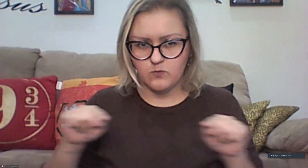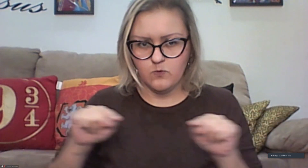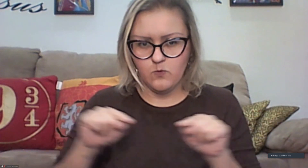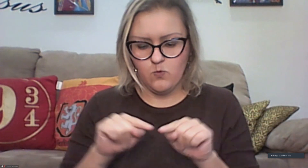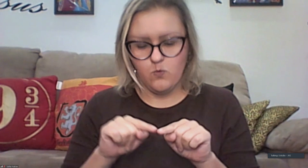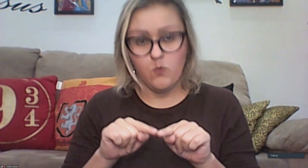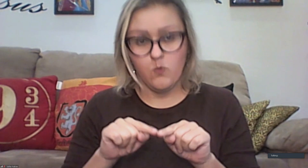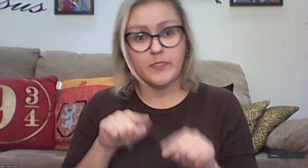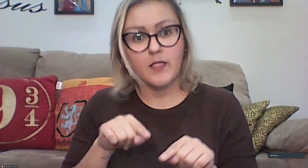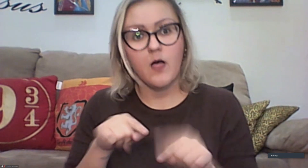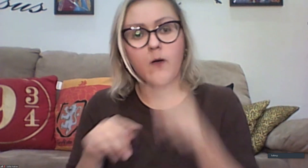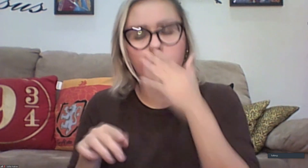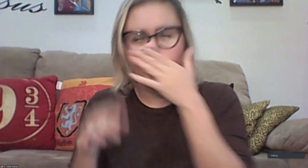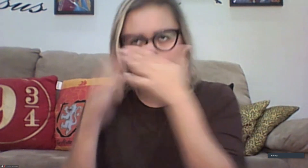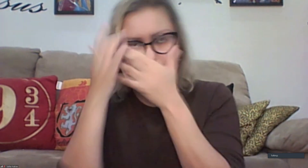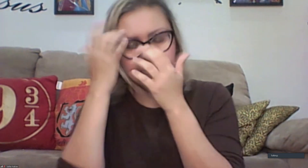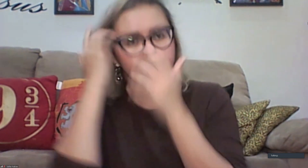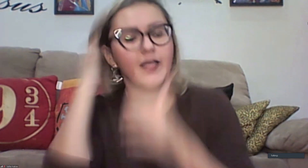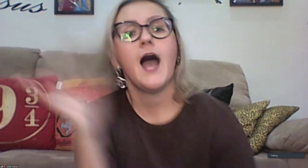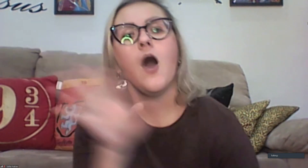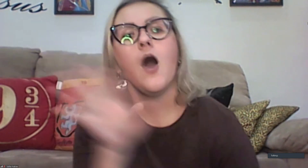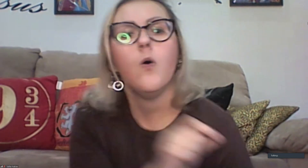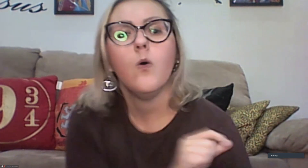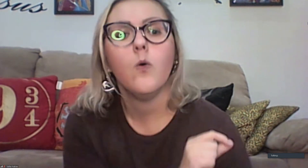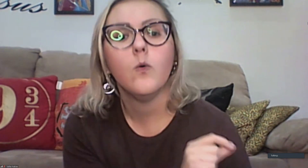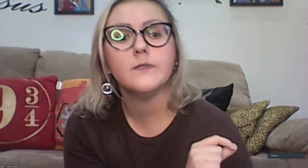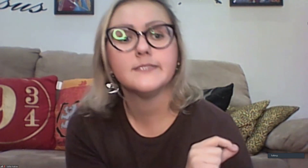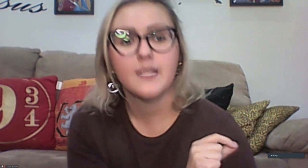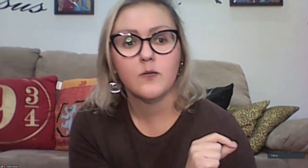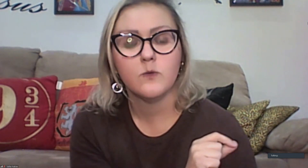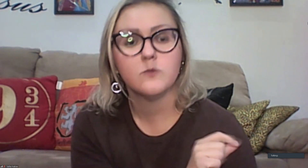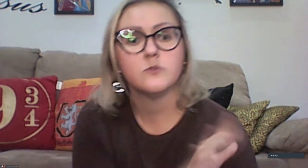Isso fez com que a sala, então, ficasse como o formato de U.